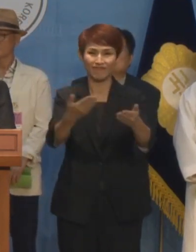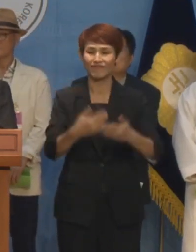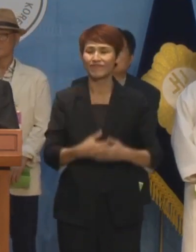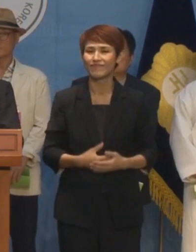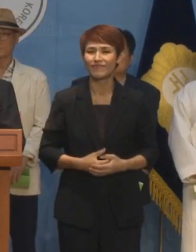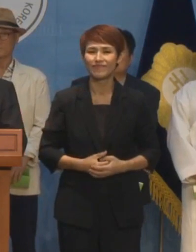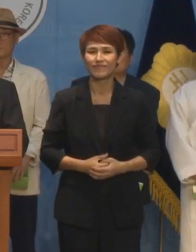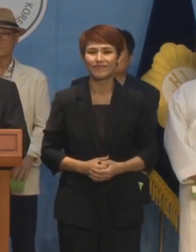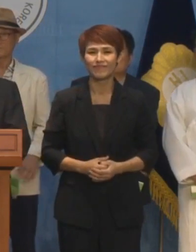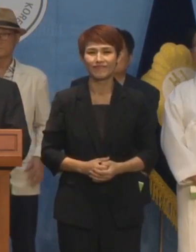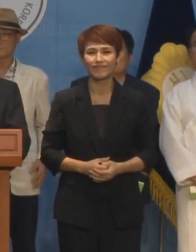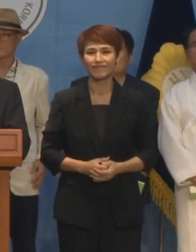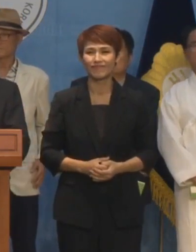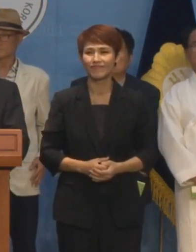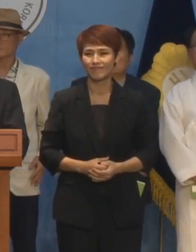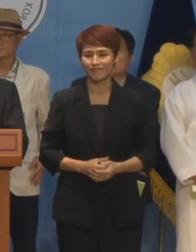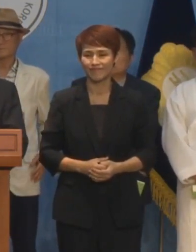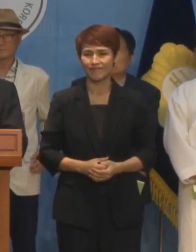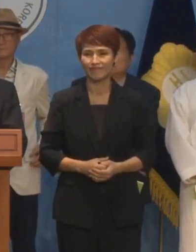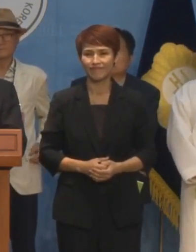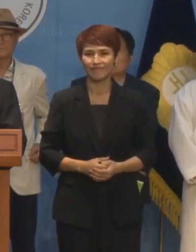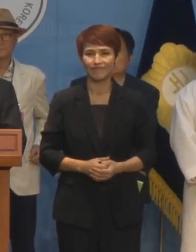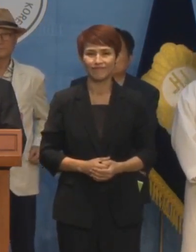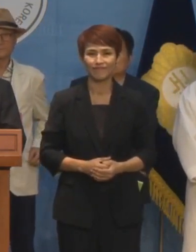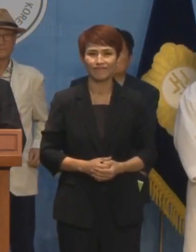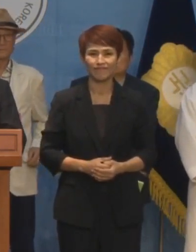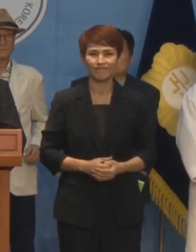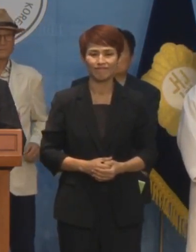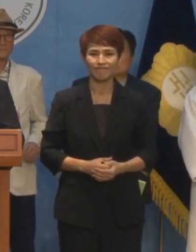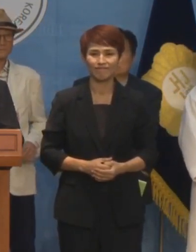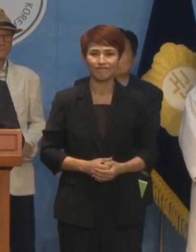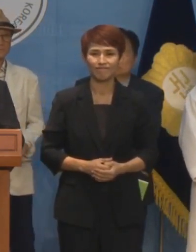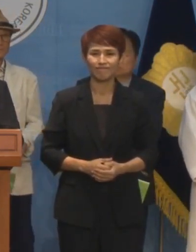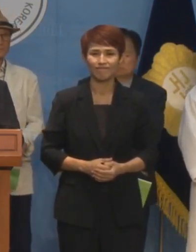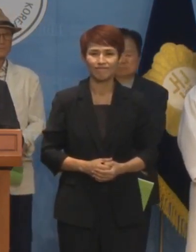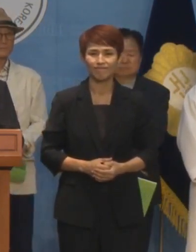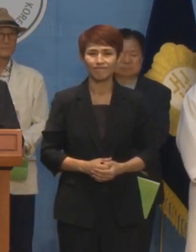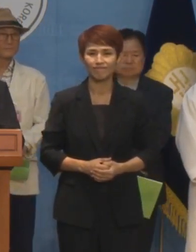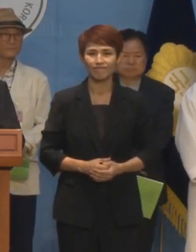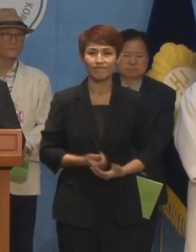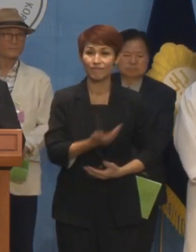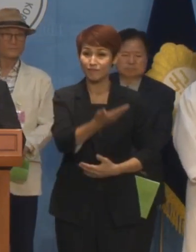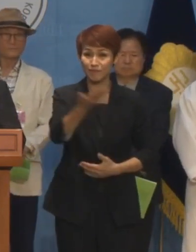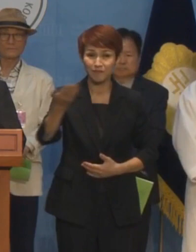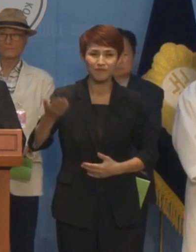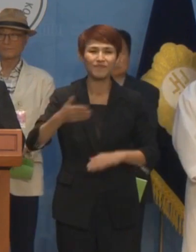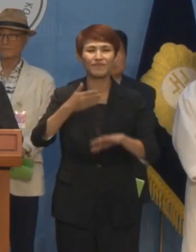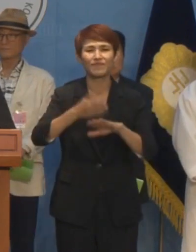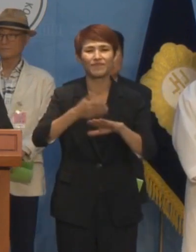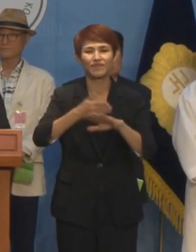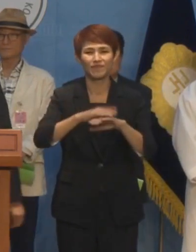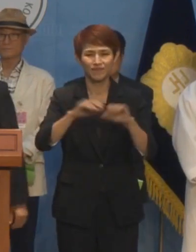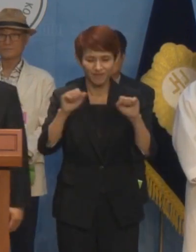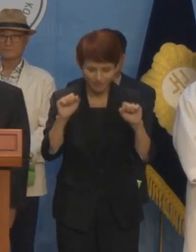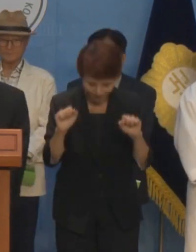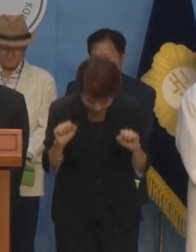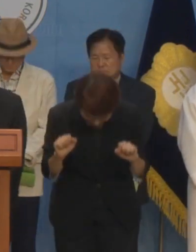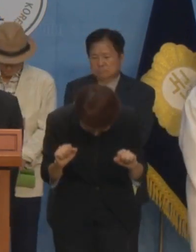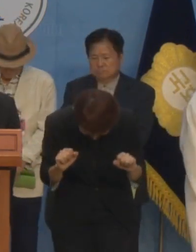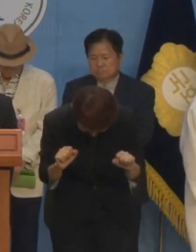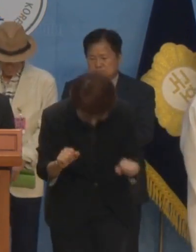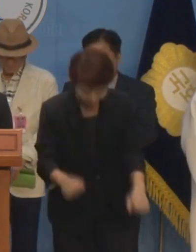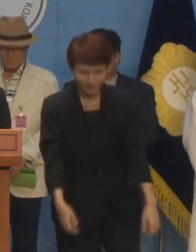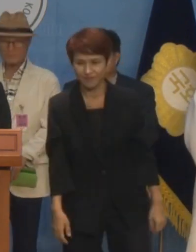예, 백브리핑은 밖에 나가도록 그렇게 하겠습니다. 오늘 이 자리에 참여해 주신 언론사분들께 감사드립니다. 고맙습니다.